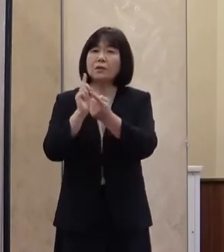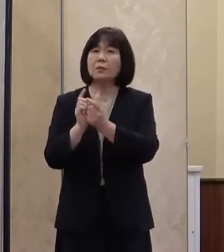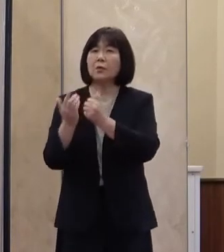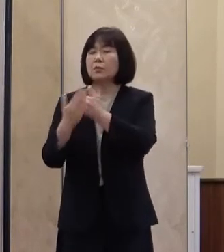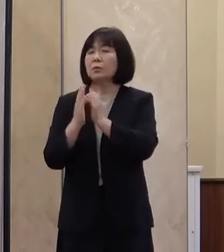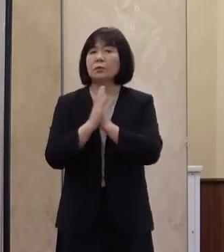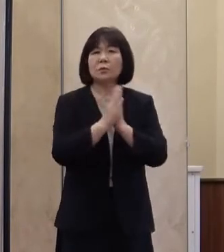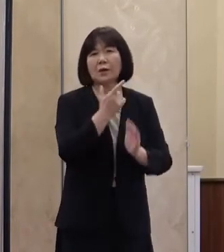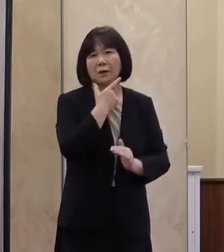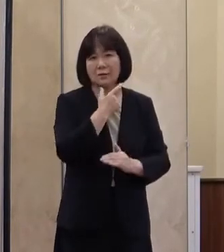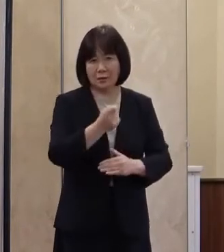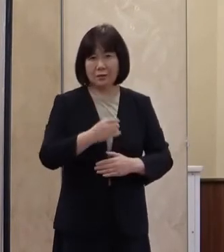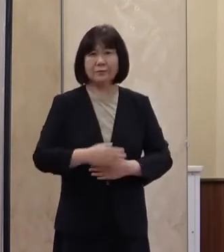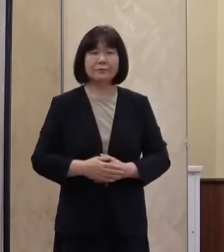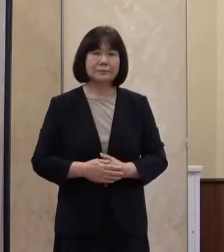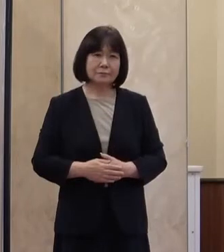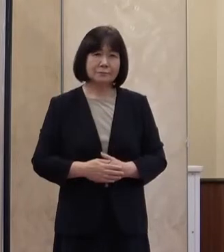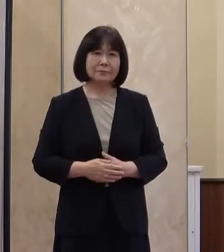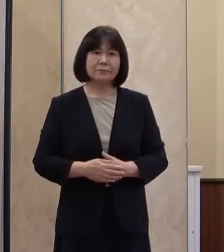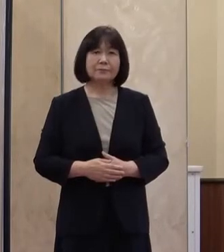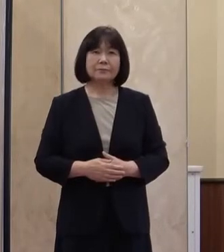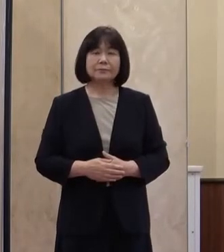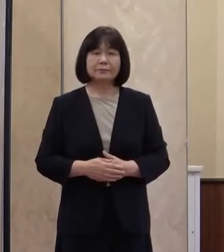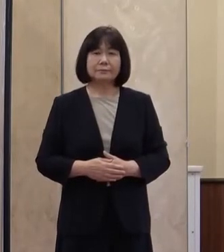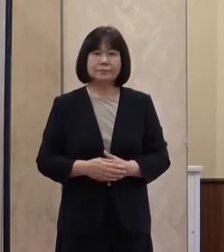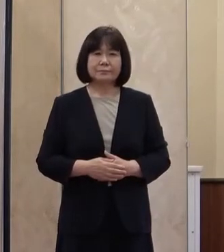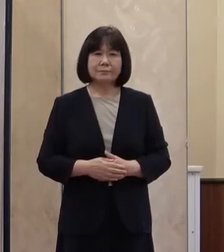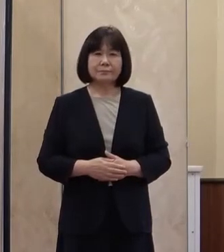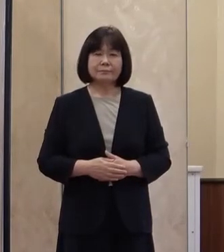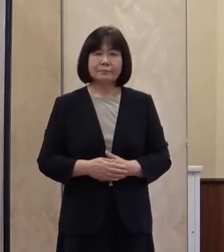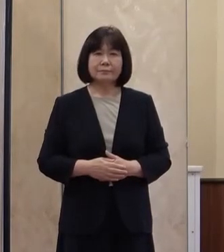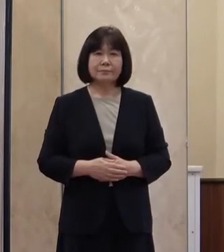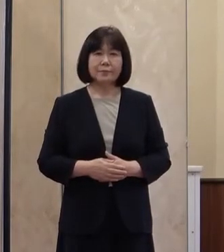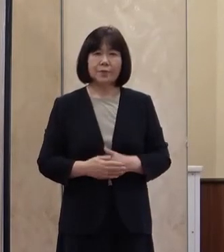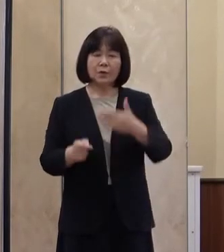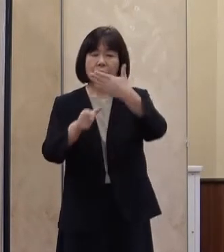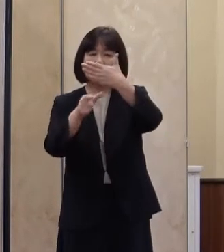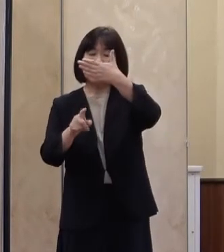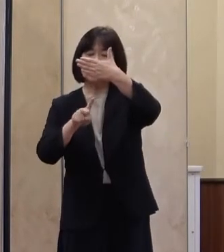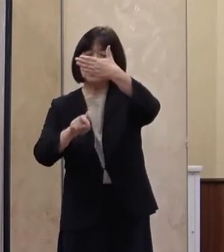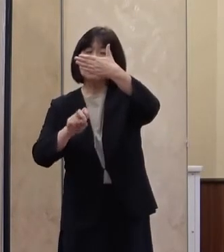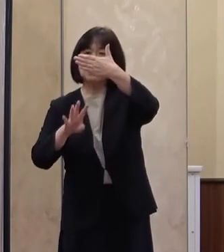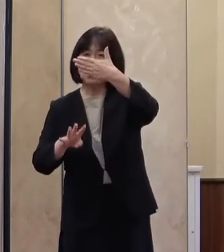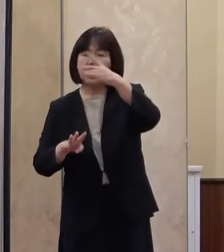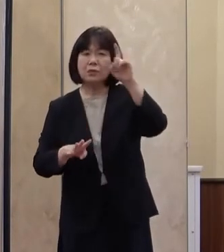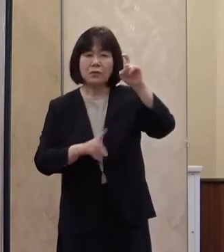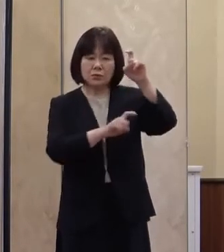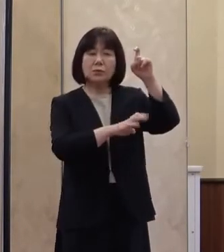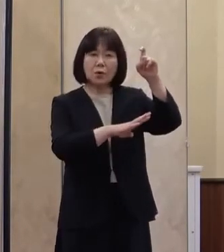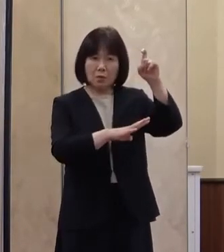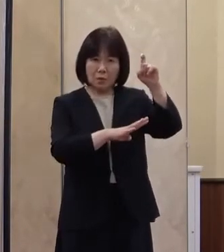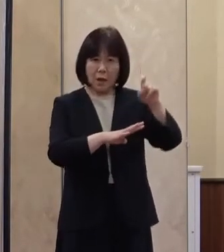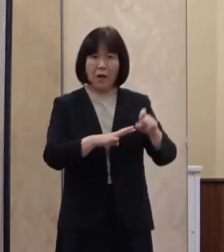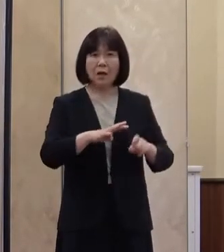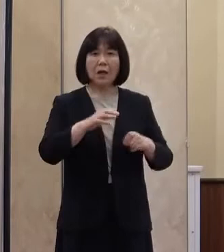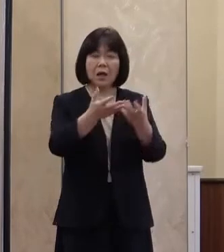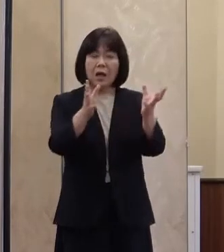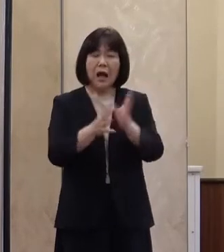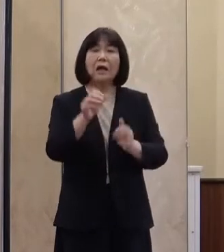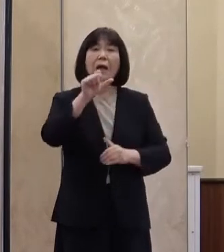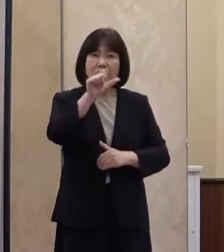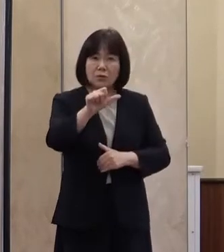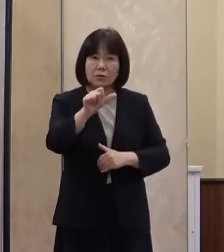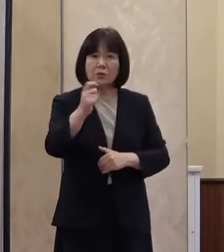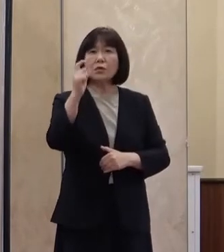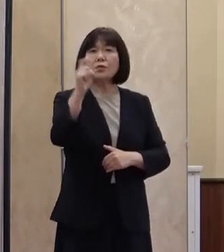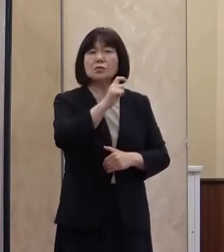したいところです。で、この間ですが、9月24日から10月14日までご飯10人体制で実施をいたしました